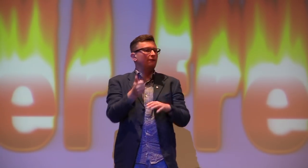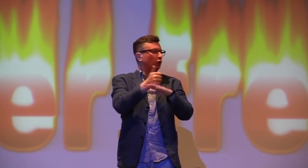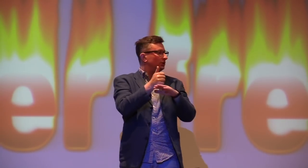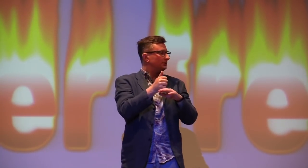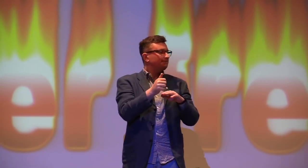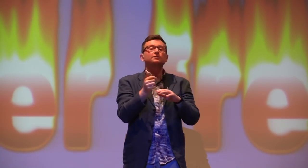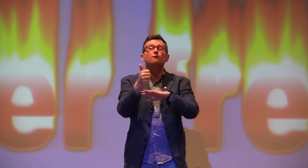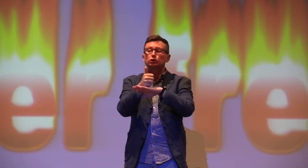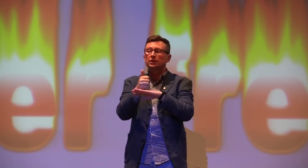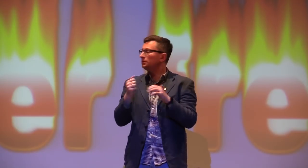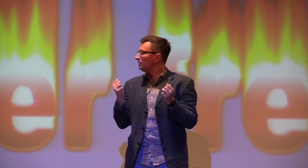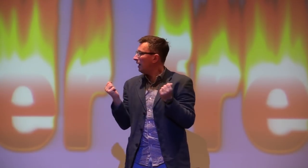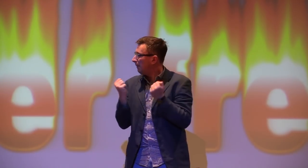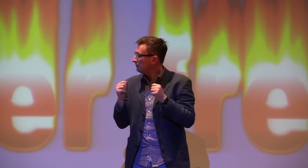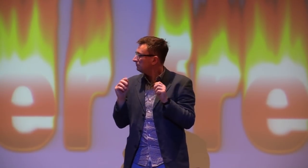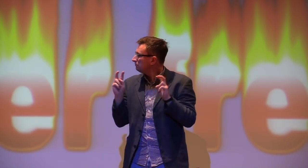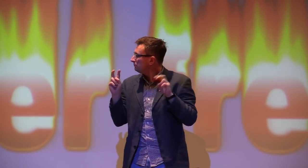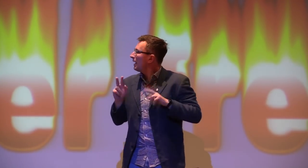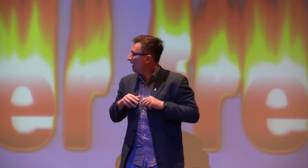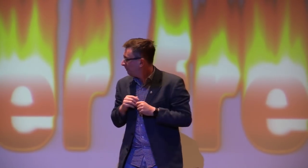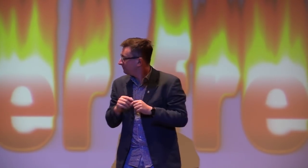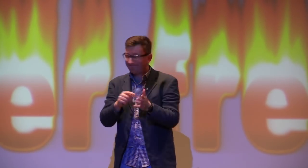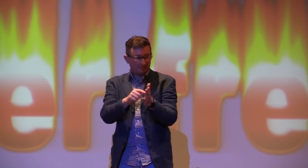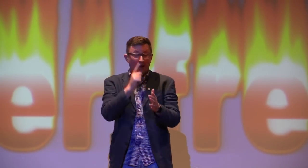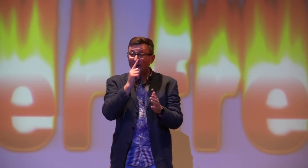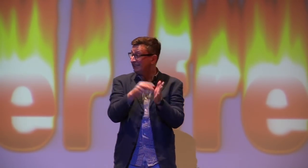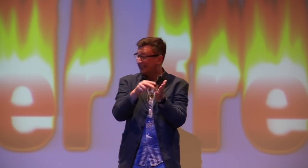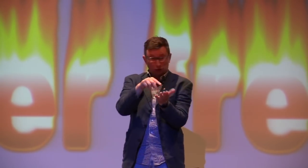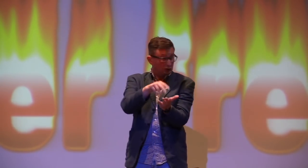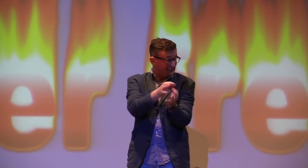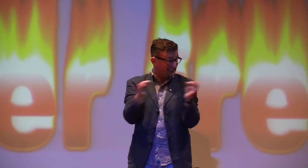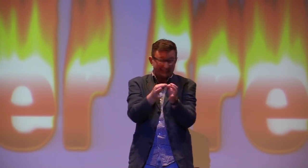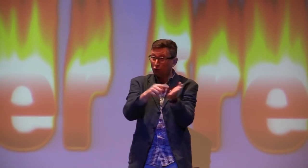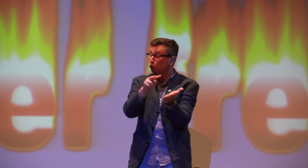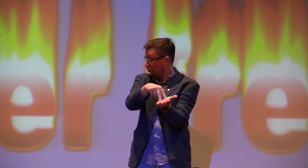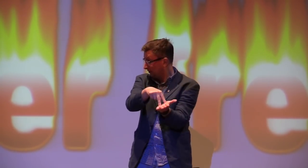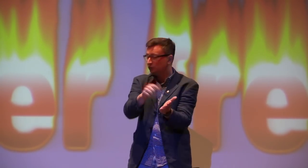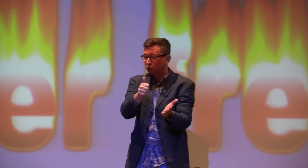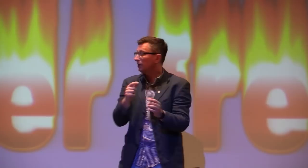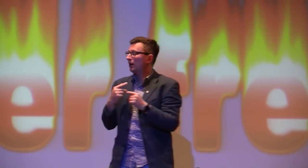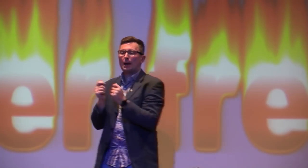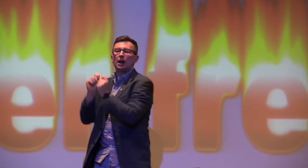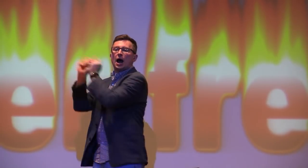Und dann ist es nicht immer so, nee, schau nach vorne. Ja, also das Problem ist ja